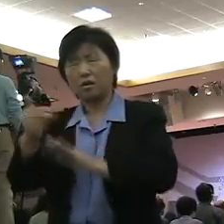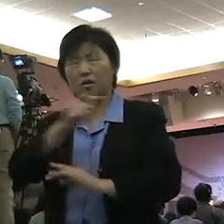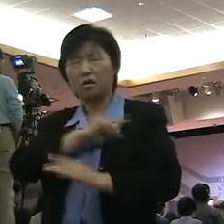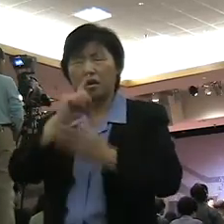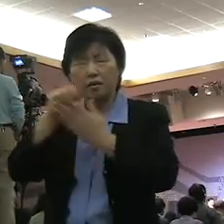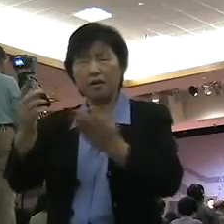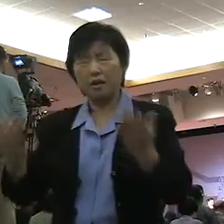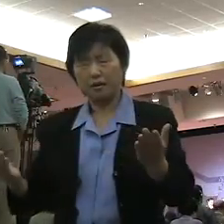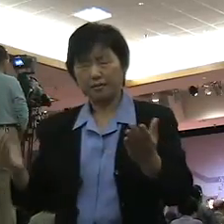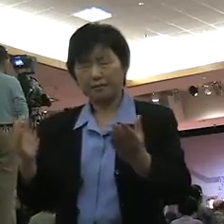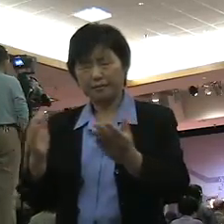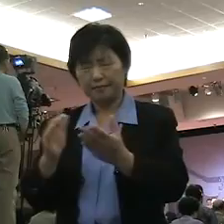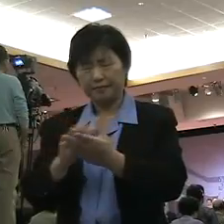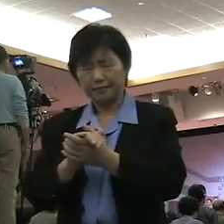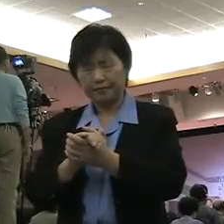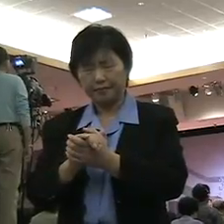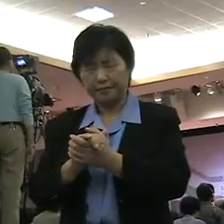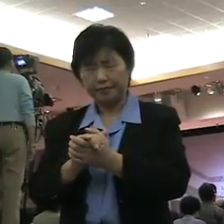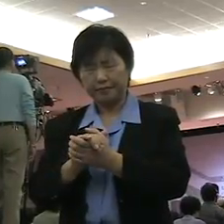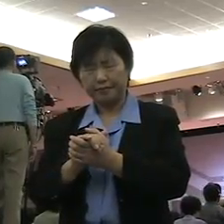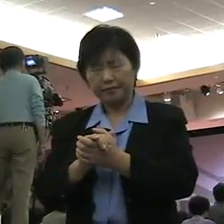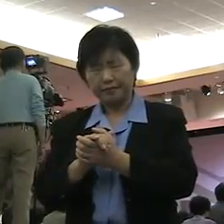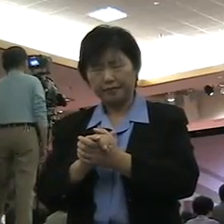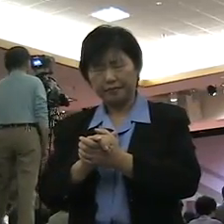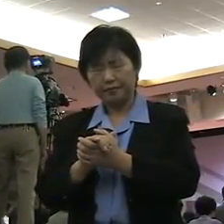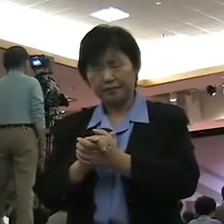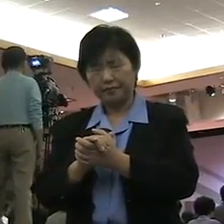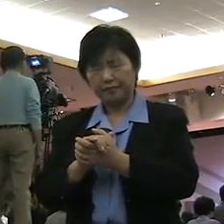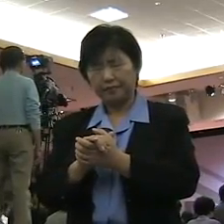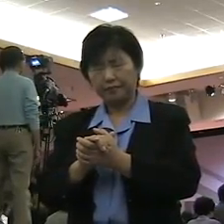기도드렸습니다. 아멘.